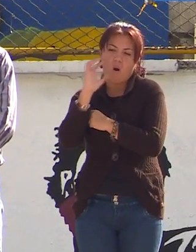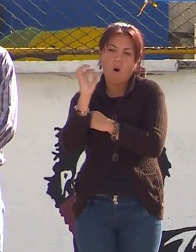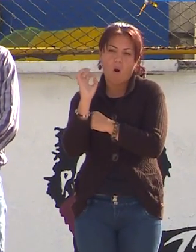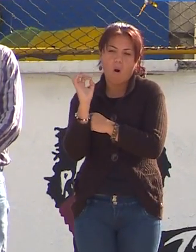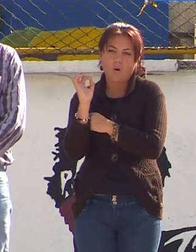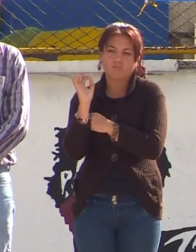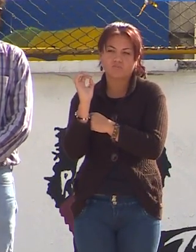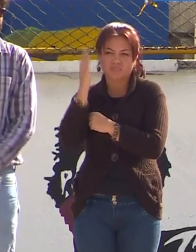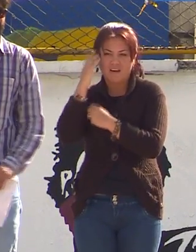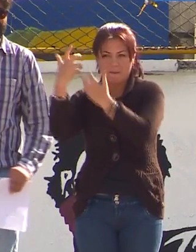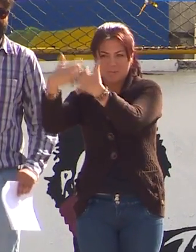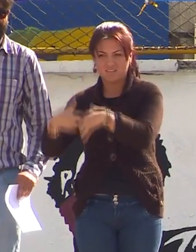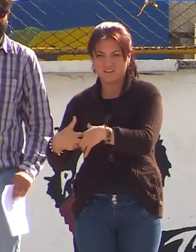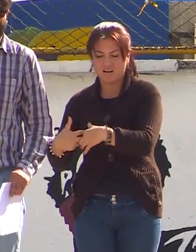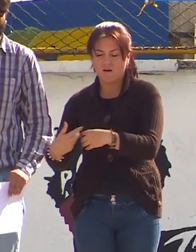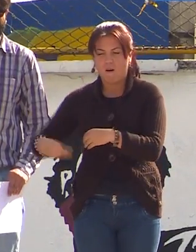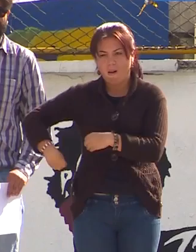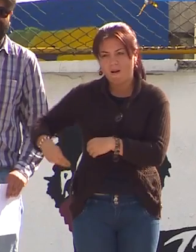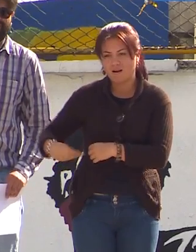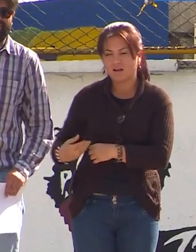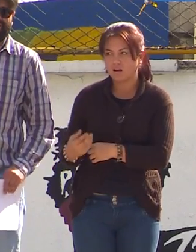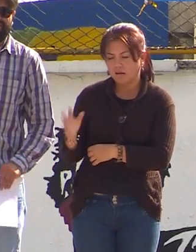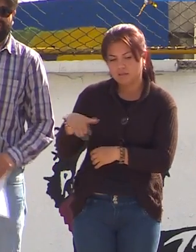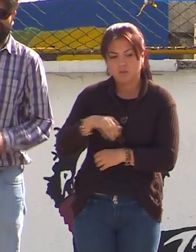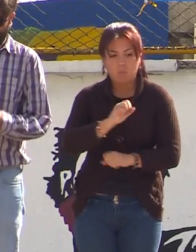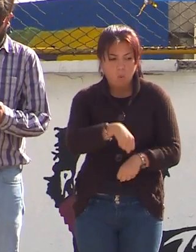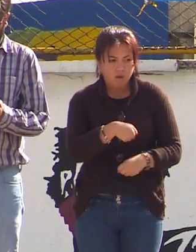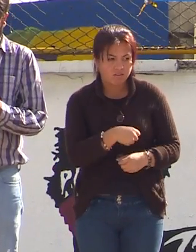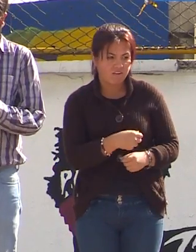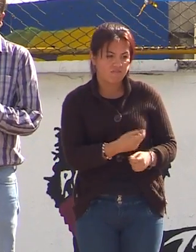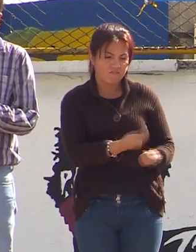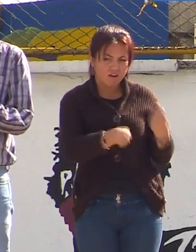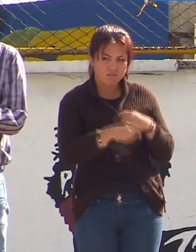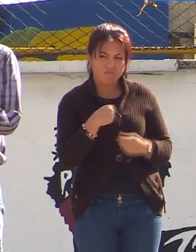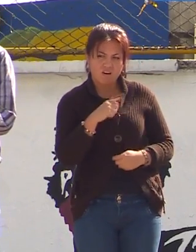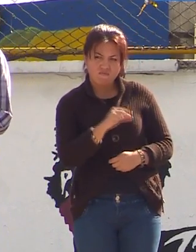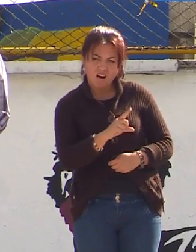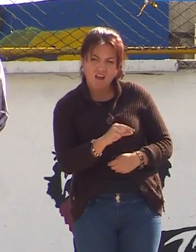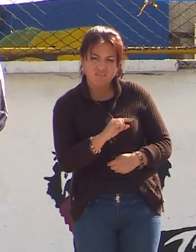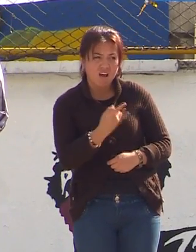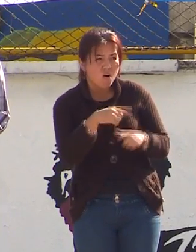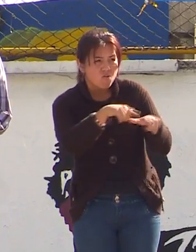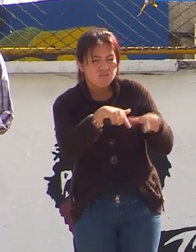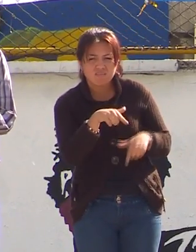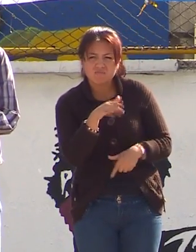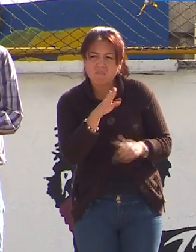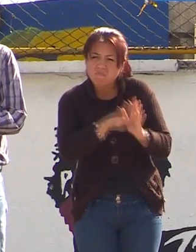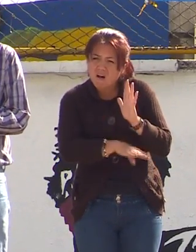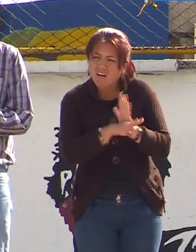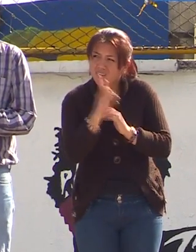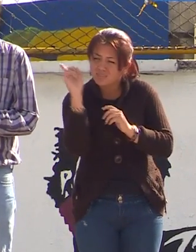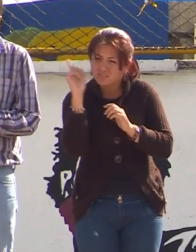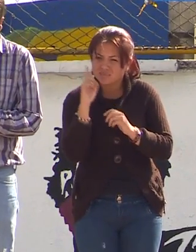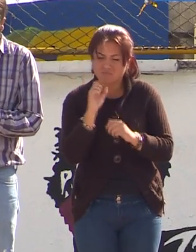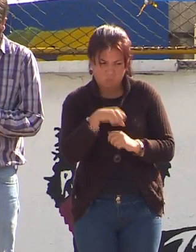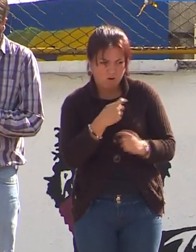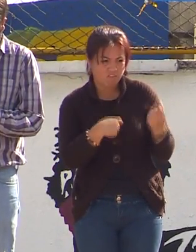debajo de la mesa si le vendíamos a bajo costo un predio rural de la